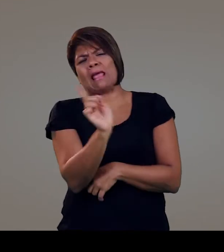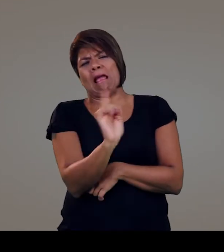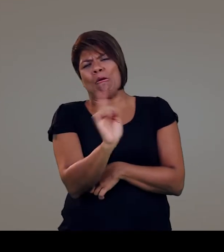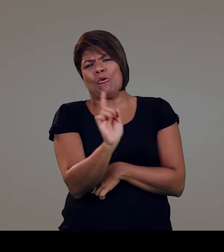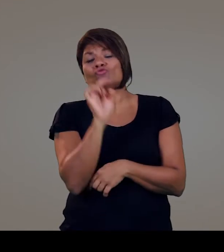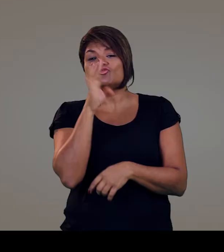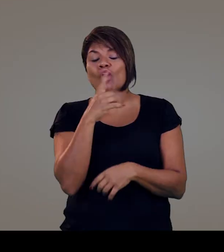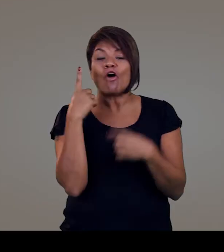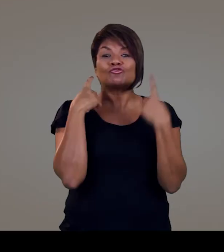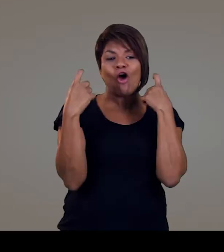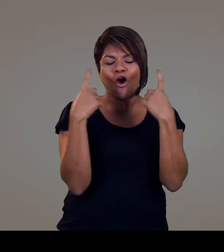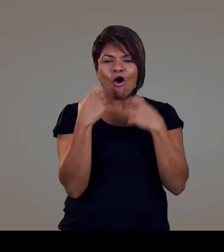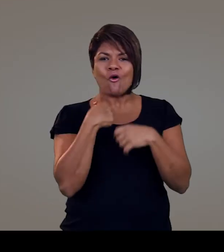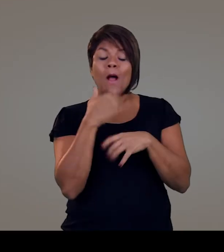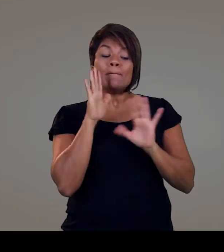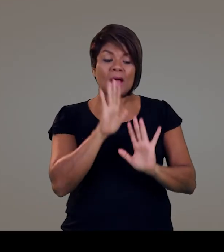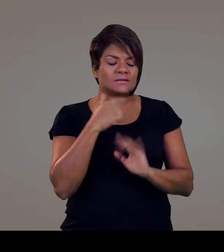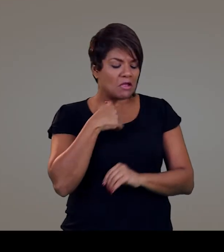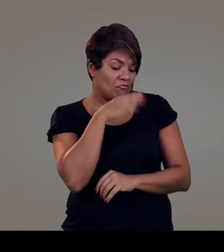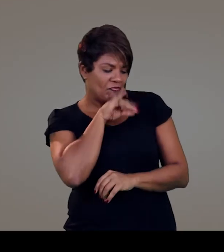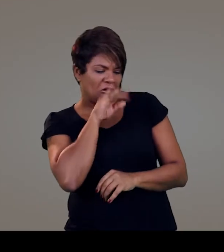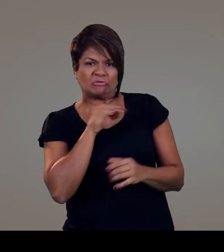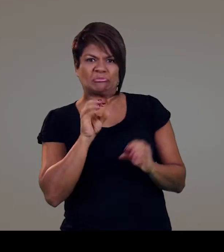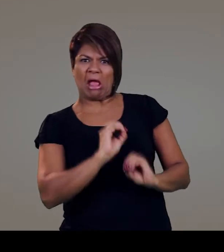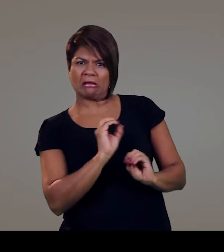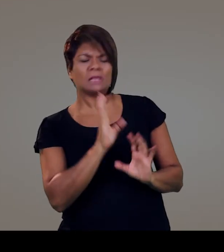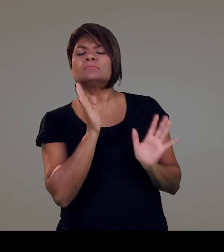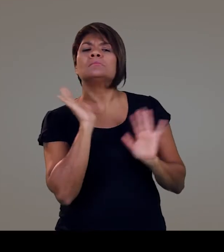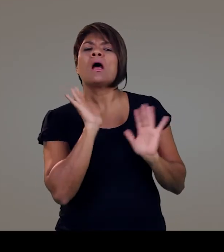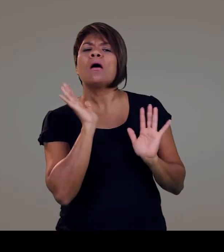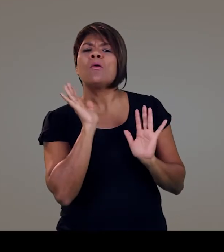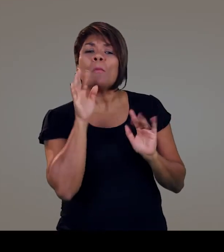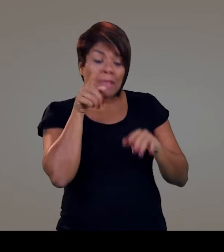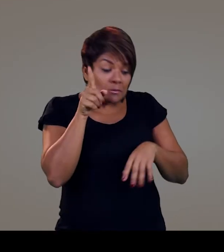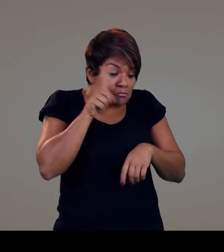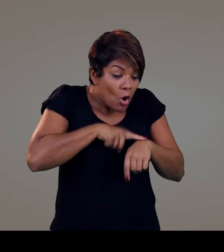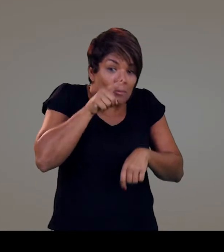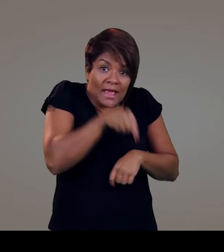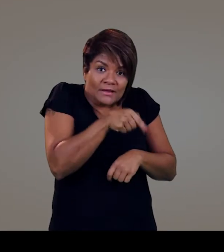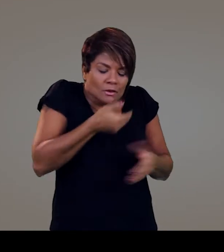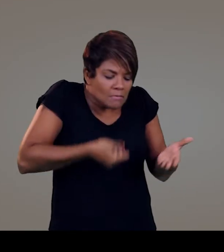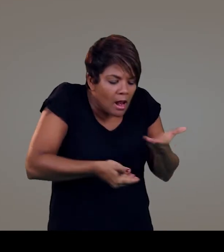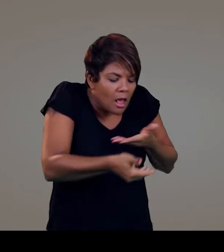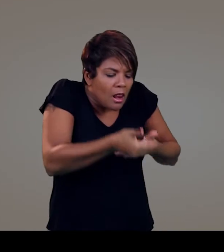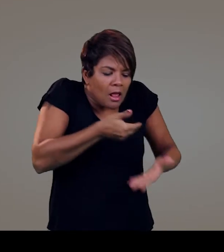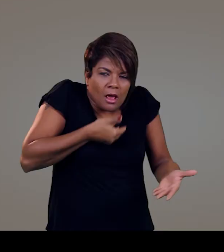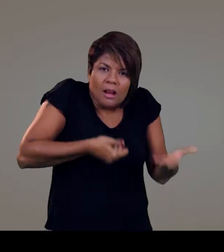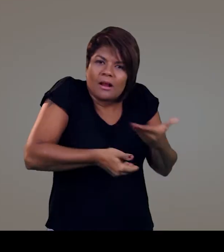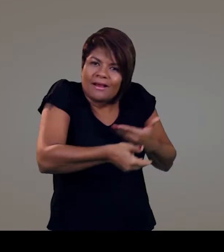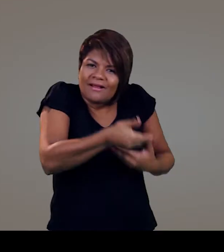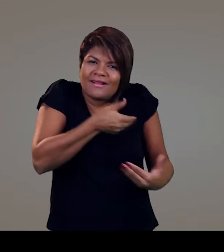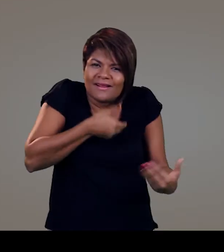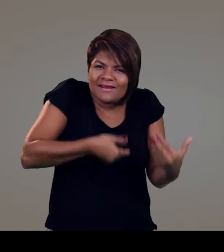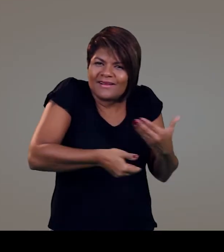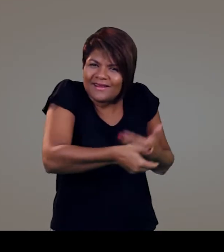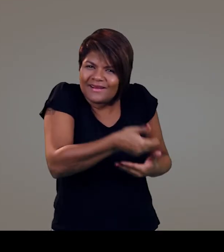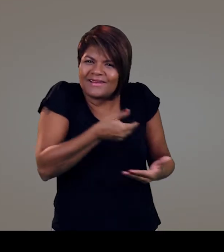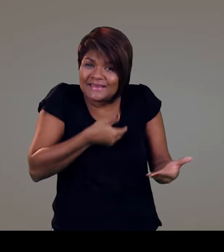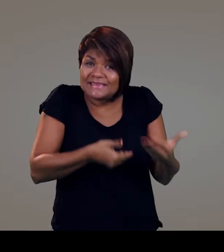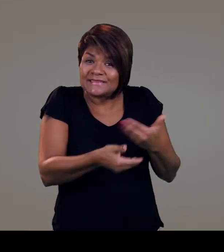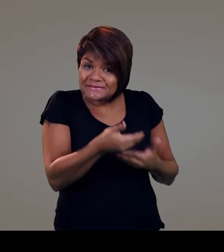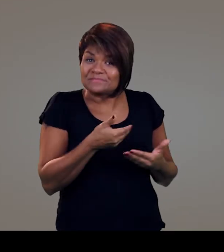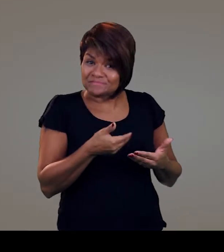naquele momento aquilo é produtivo já, por si só, e que aquilo vai